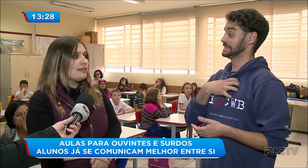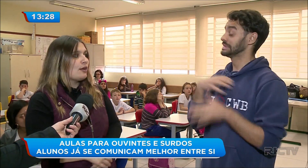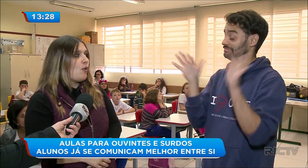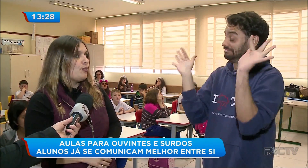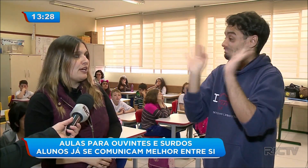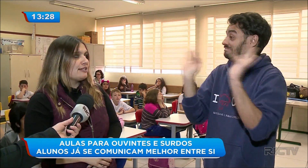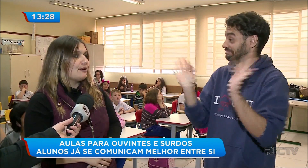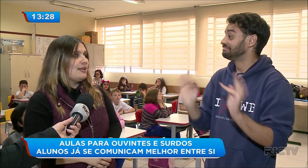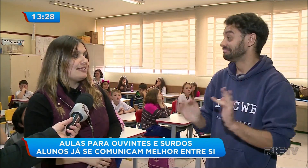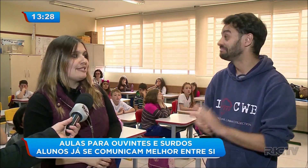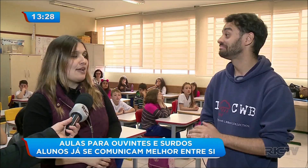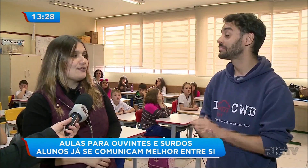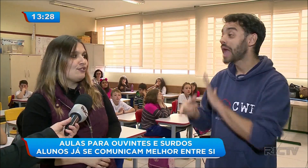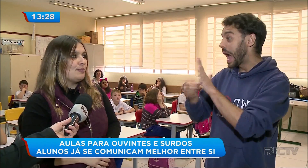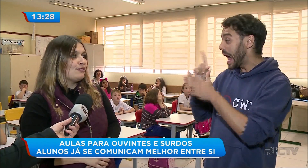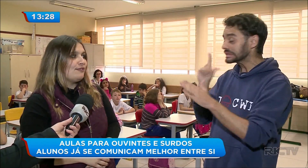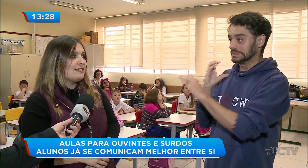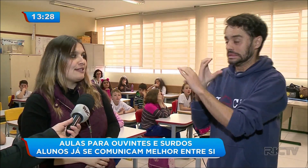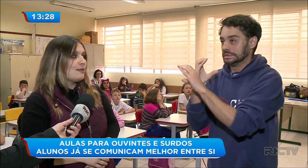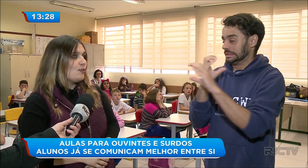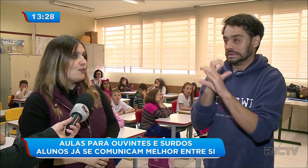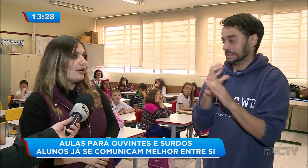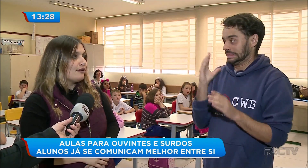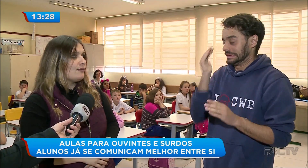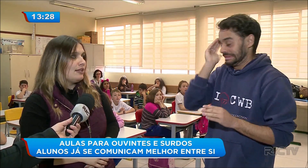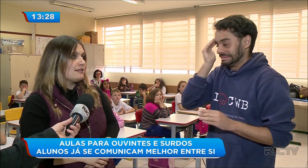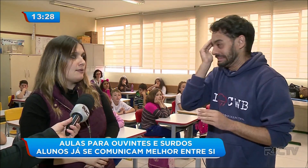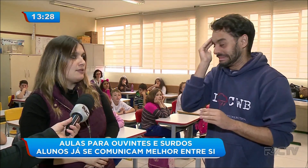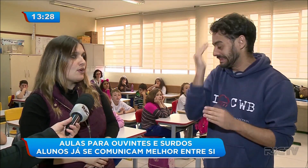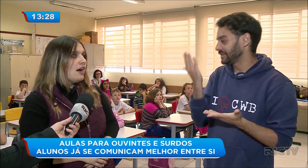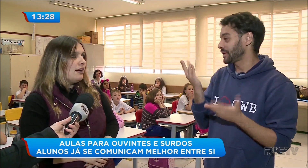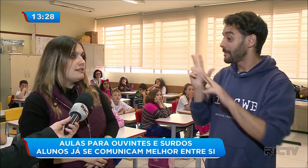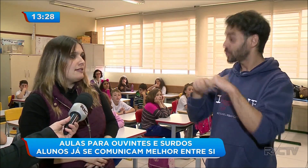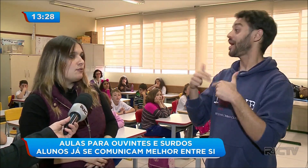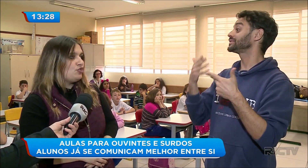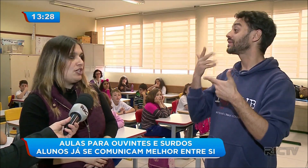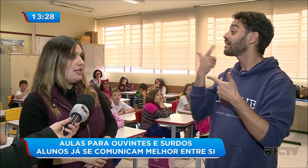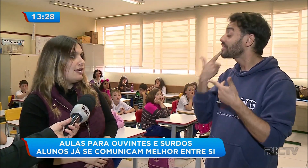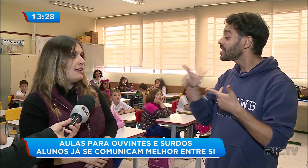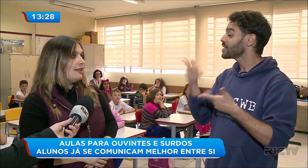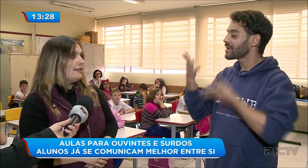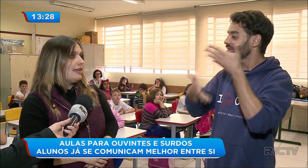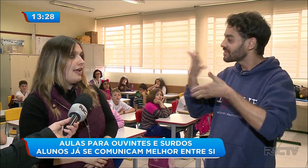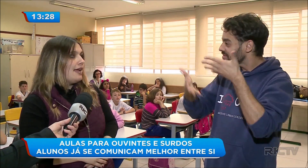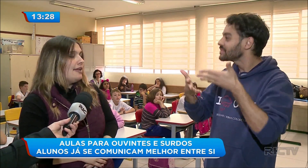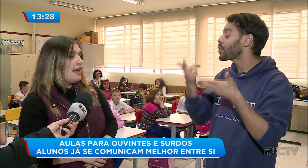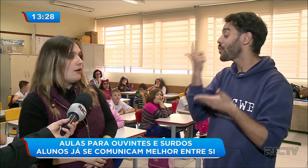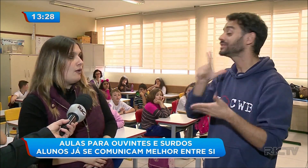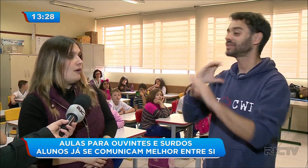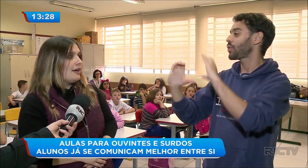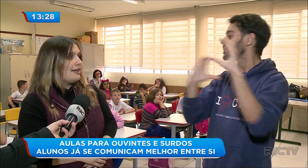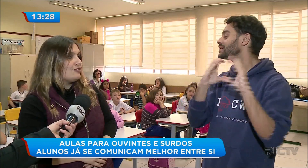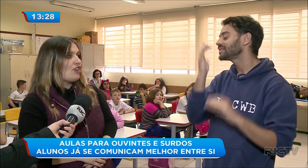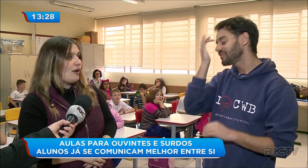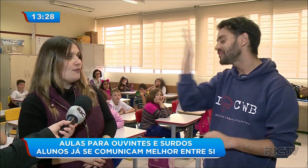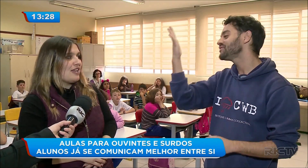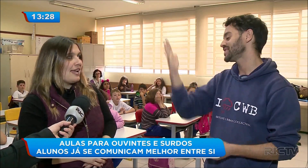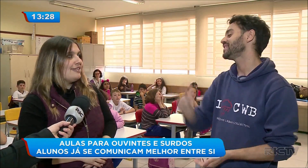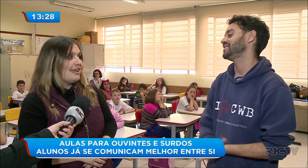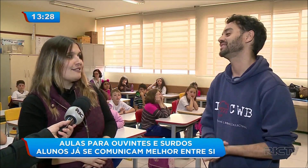parte da comunicação, ele tem um sentimento de felicidade muito grande com relação a isso. Antes não tinha, né, e agora eles já conseguem ter